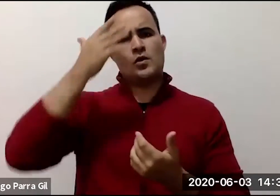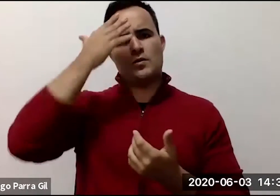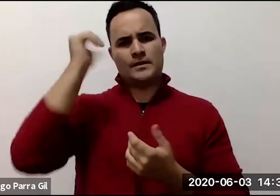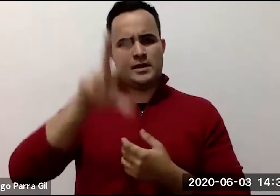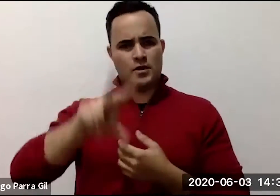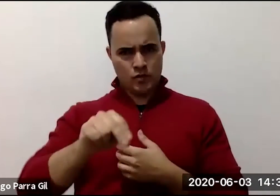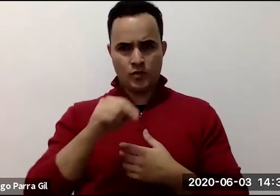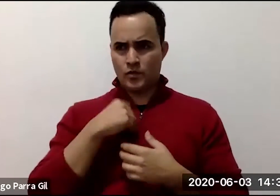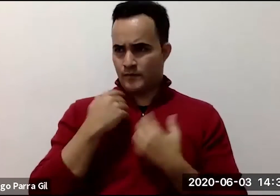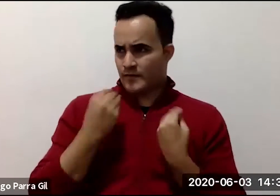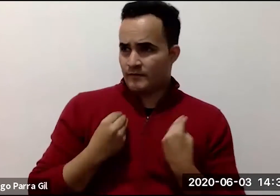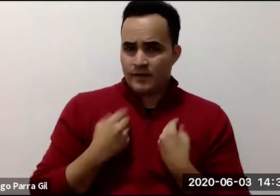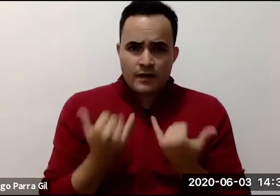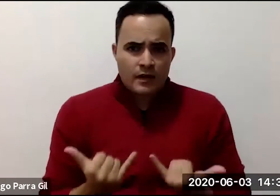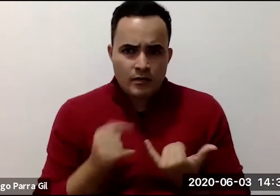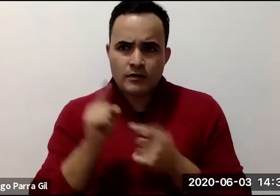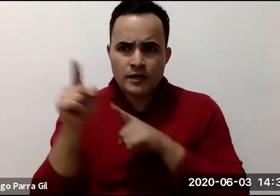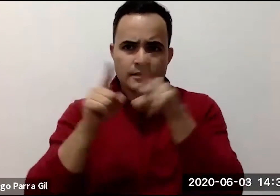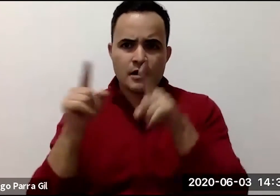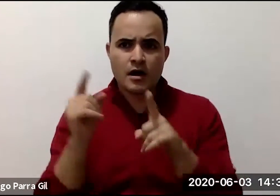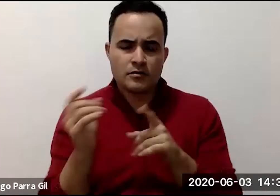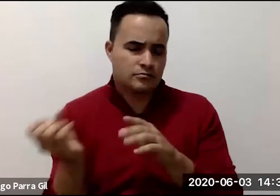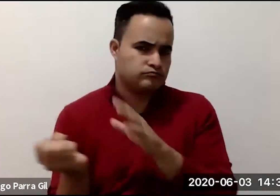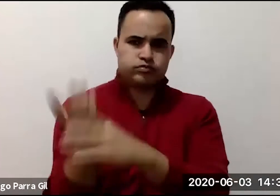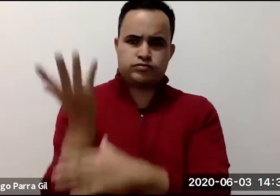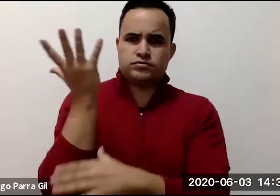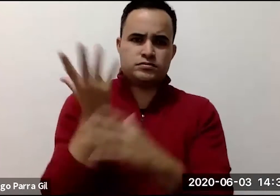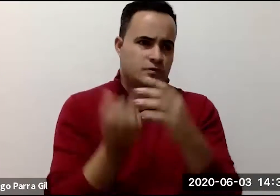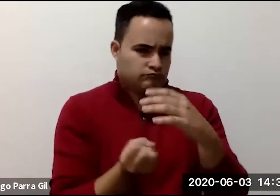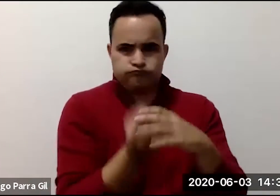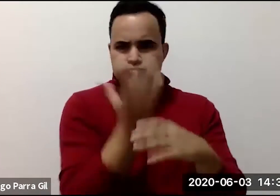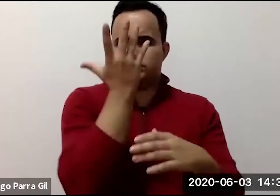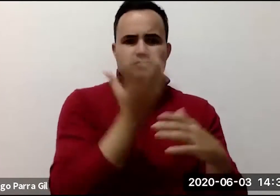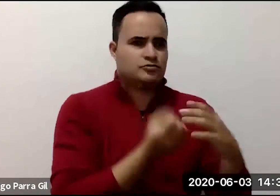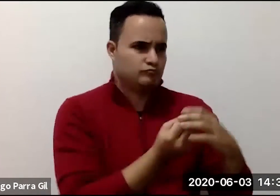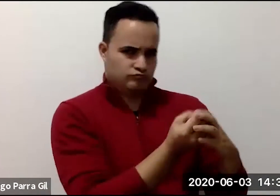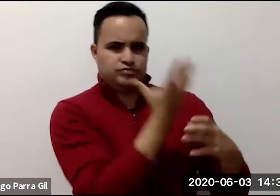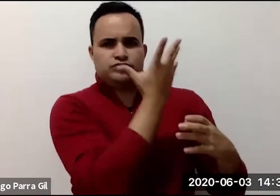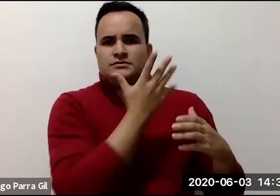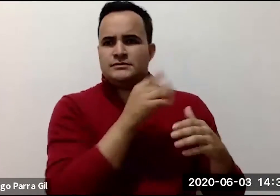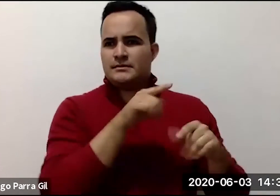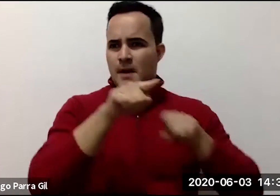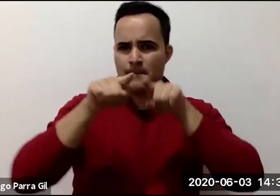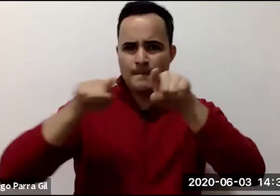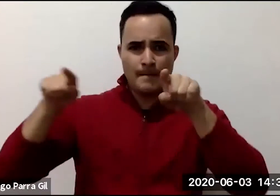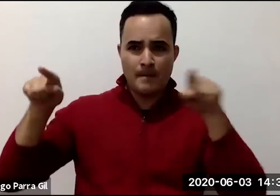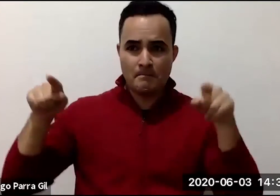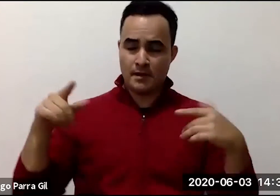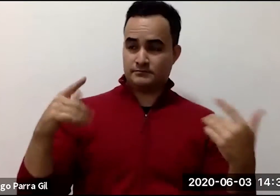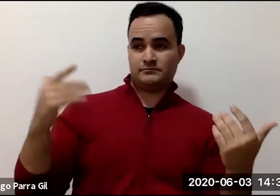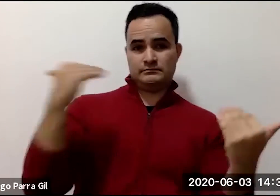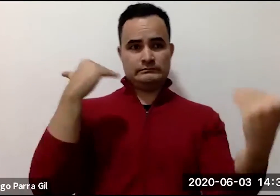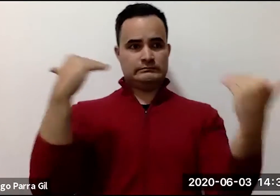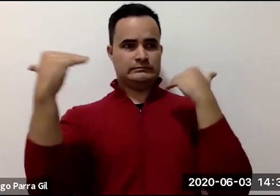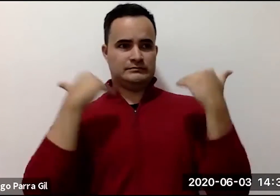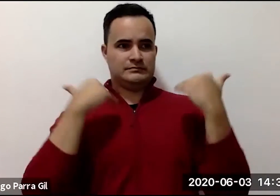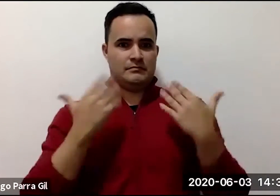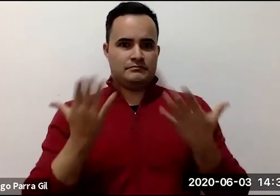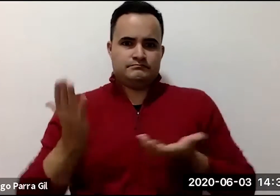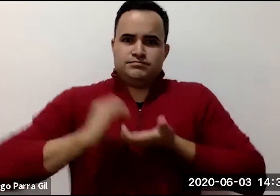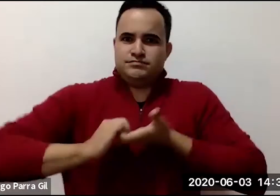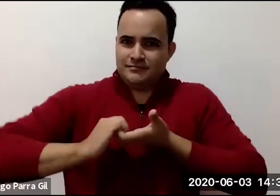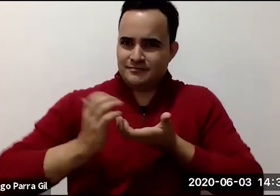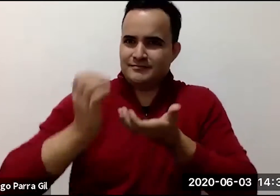revueltas que nos invitan a otras alianzas y a otros procesos de colaboración.